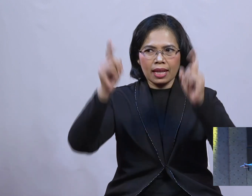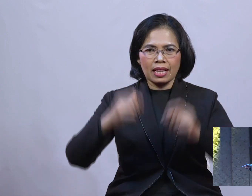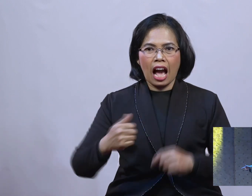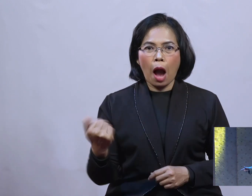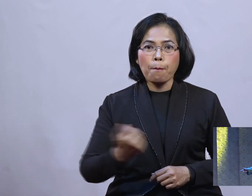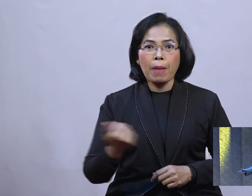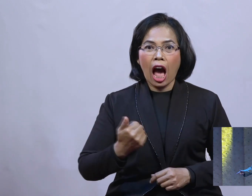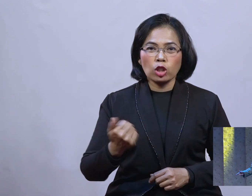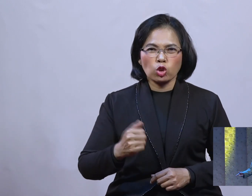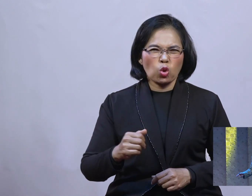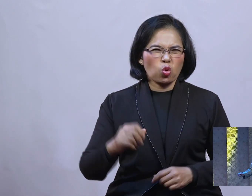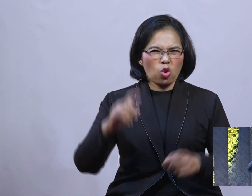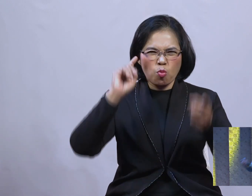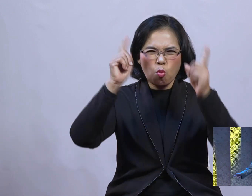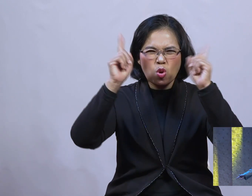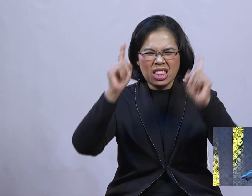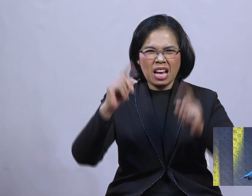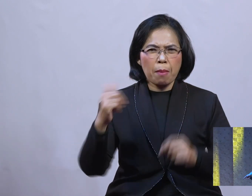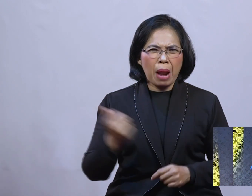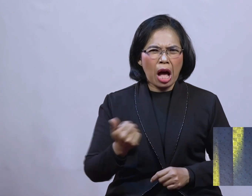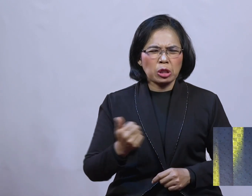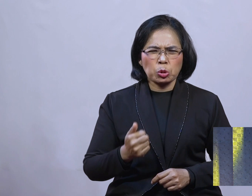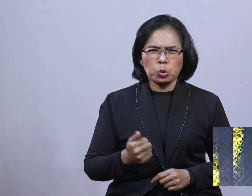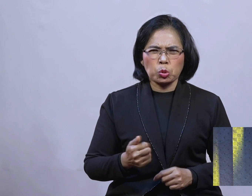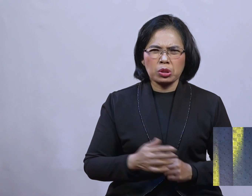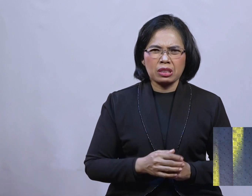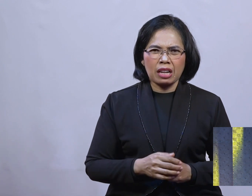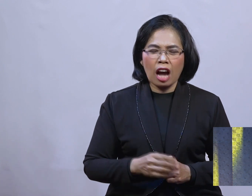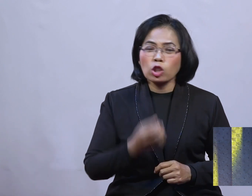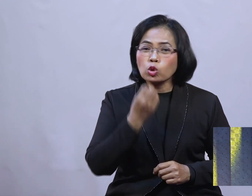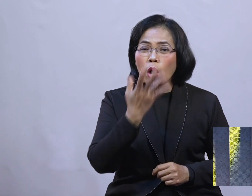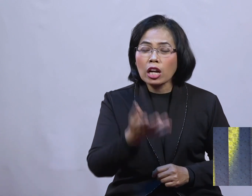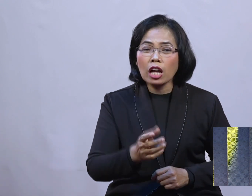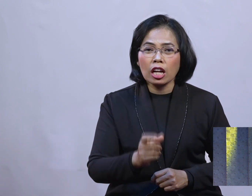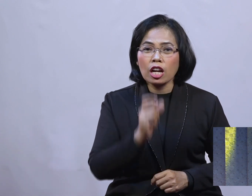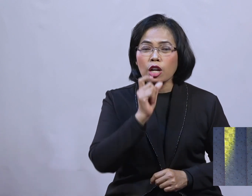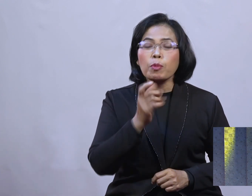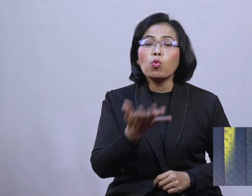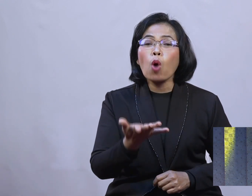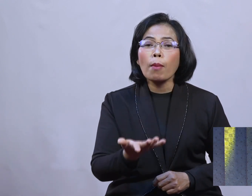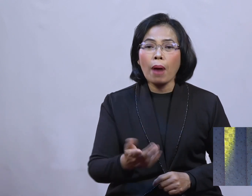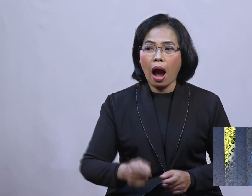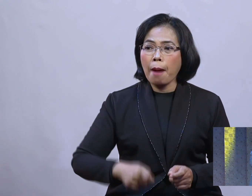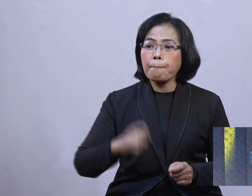Hai melacurkan dirinya melacurkan suaranya demi pembayaran